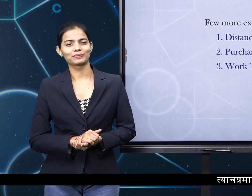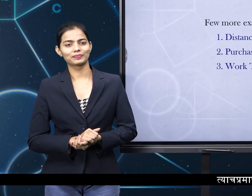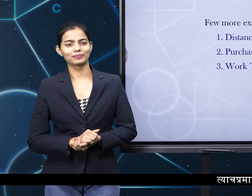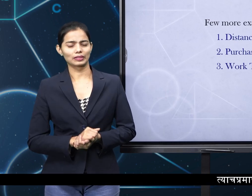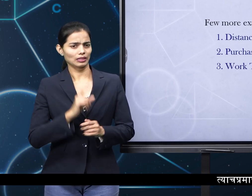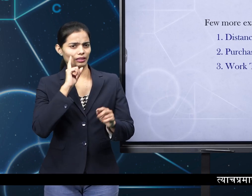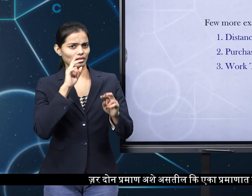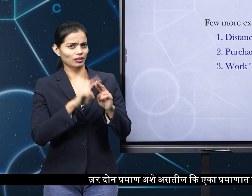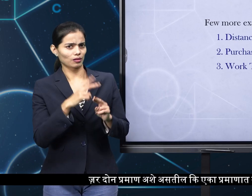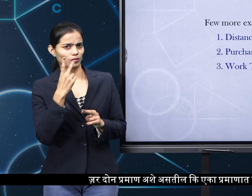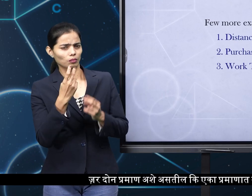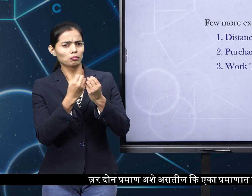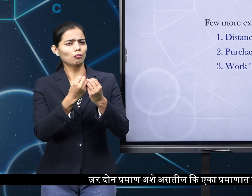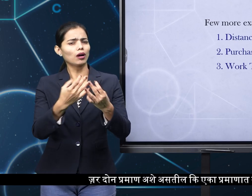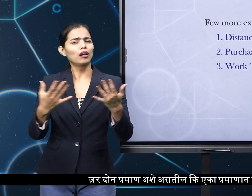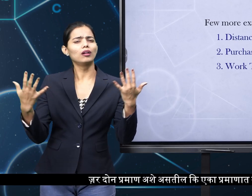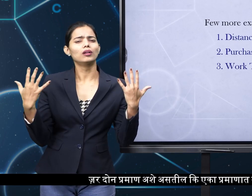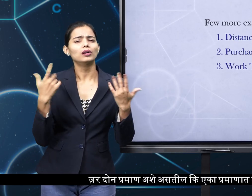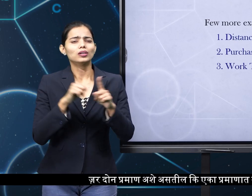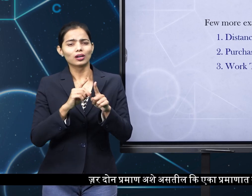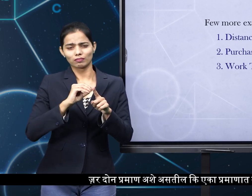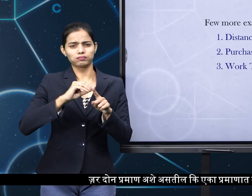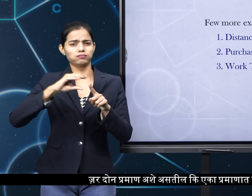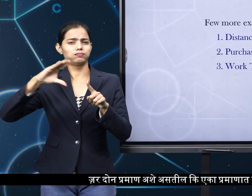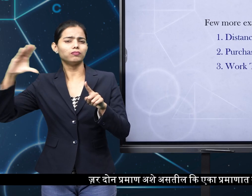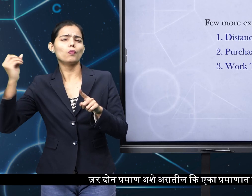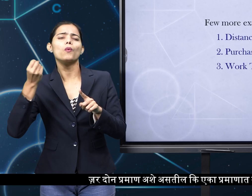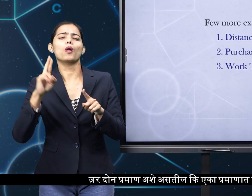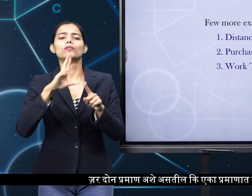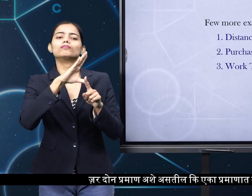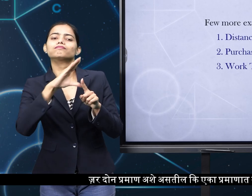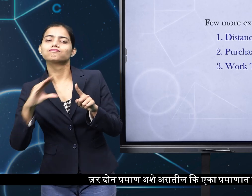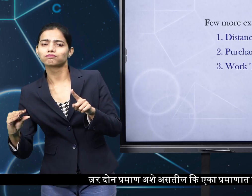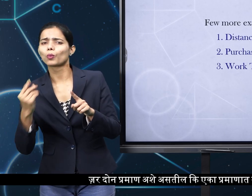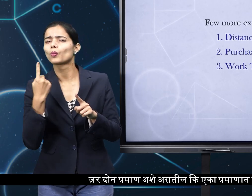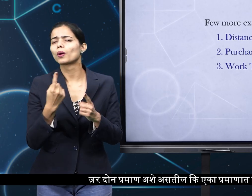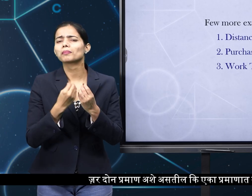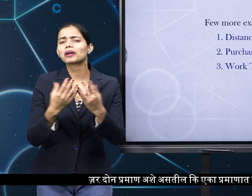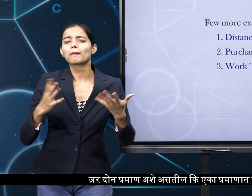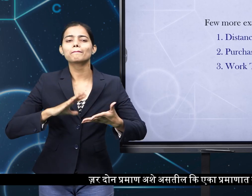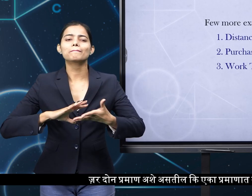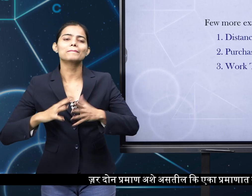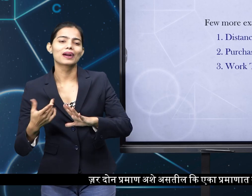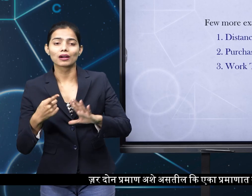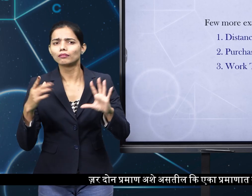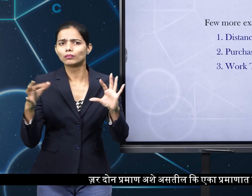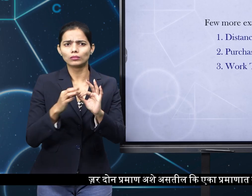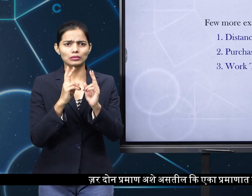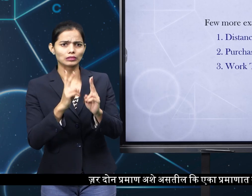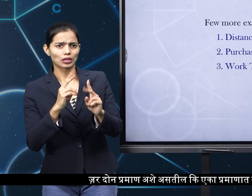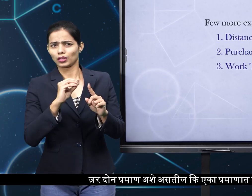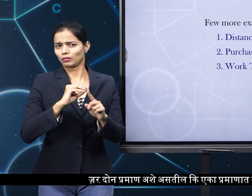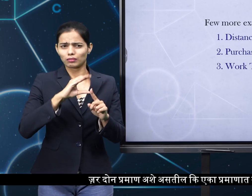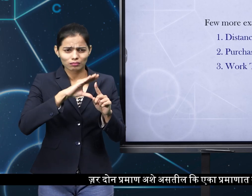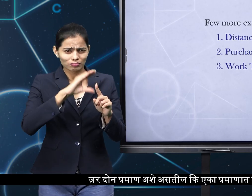त्याचप्रमाणे जर दोन प्रमाणे असे असतील की एका प्रमाणात वाढ किंवा घट झाल्याने दुसऱ्या प्रमाणात